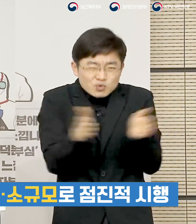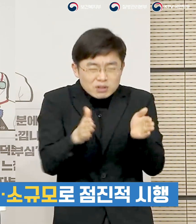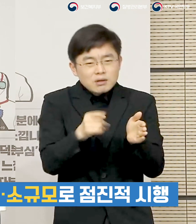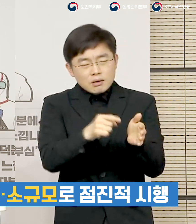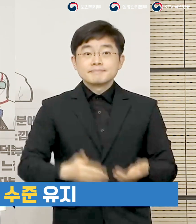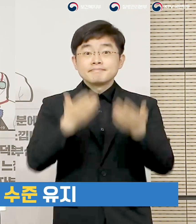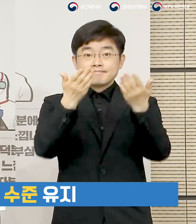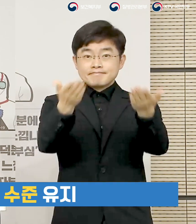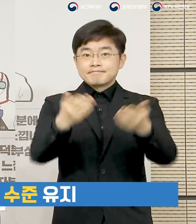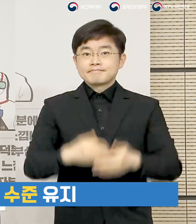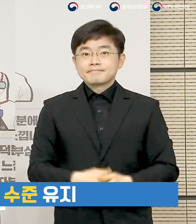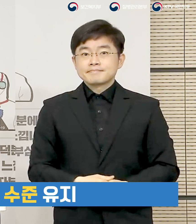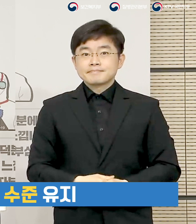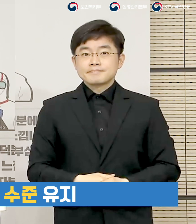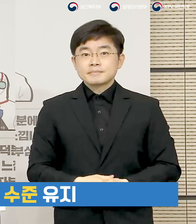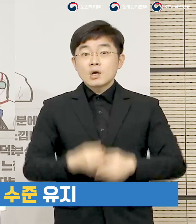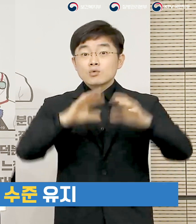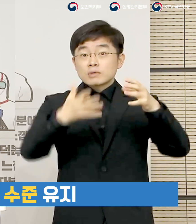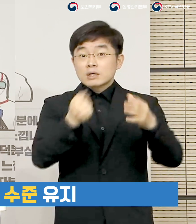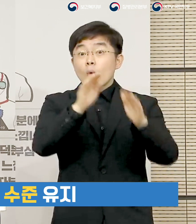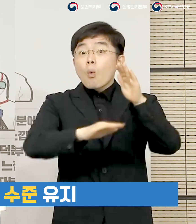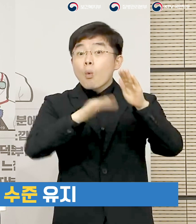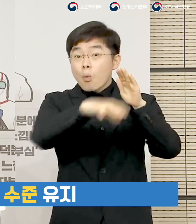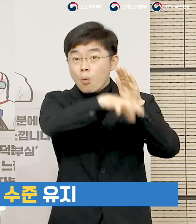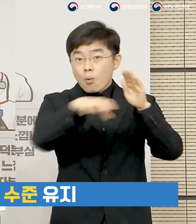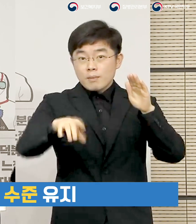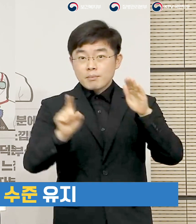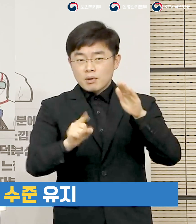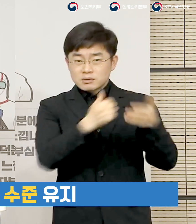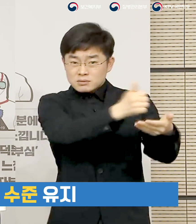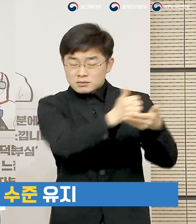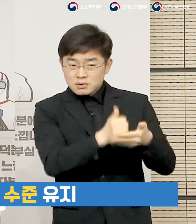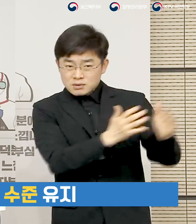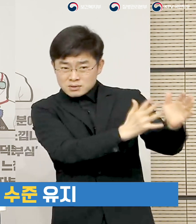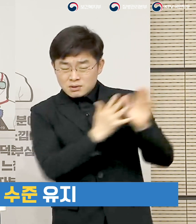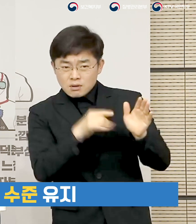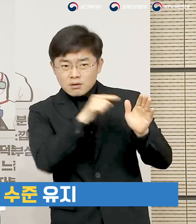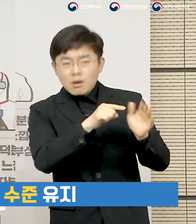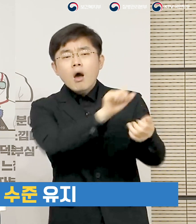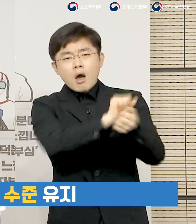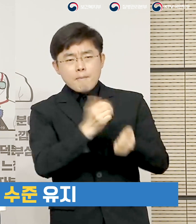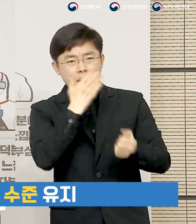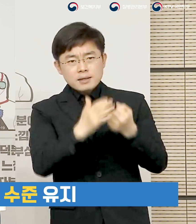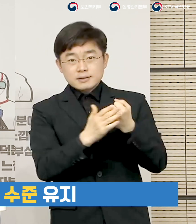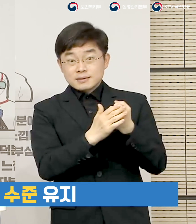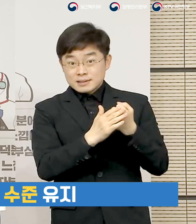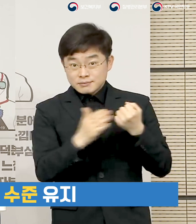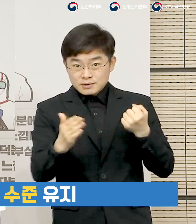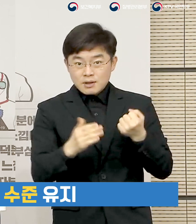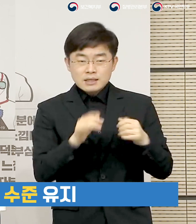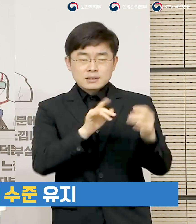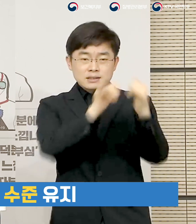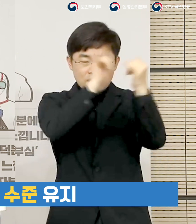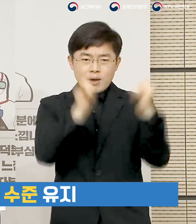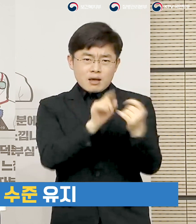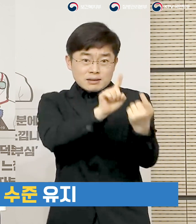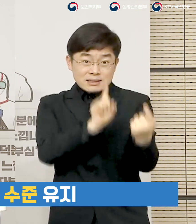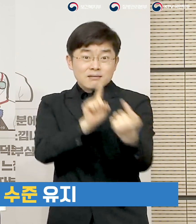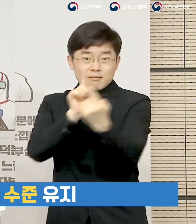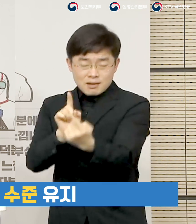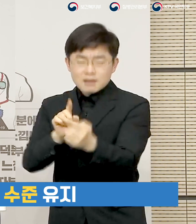시행하도록 하였습니다. 국립공원은 방문객의 감염 우려에 따라 사회적 거리두기 기간 동안에는 현행과